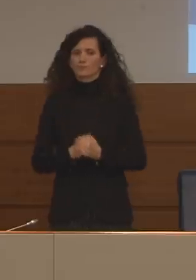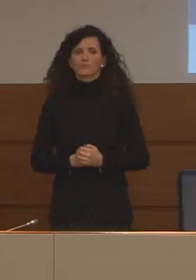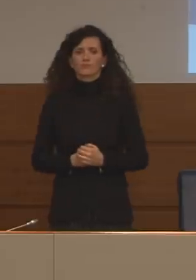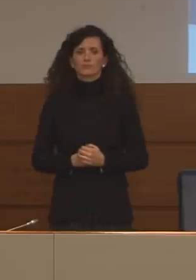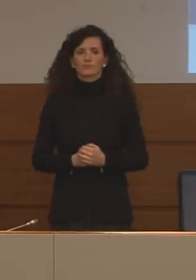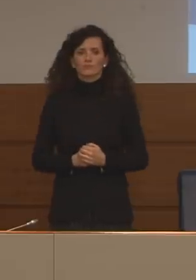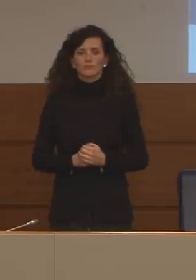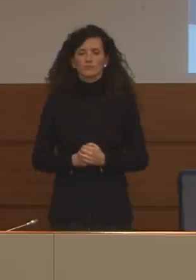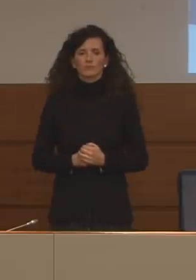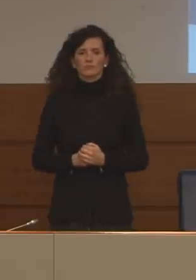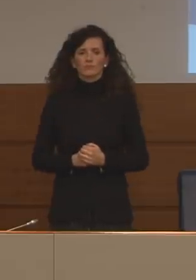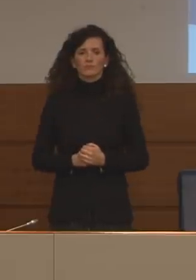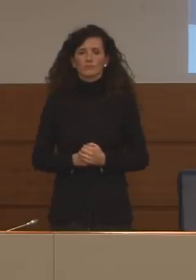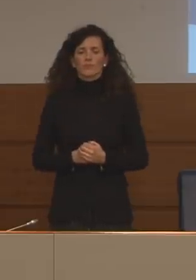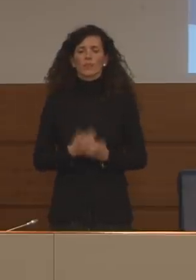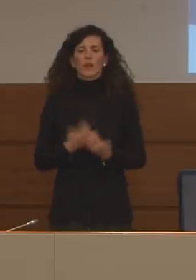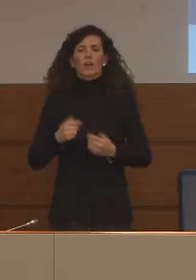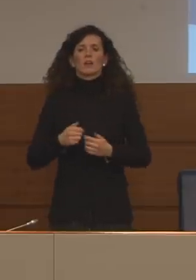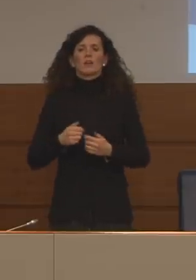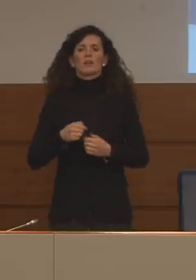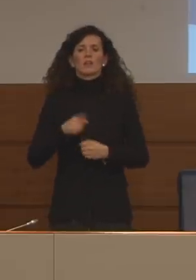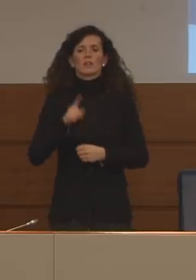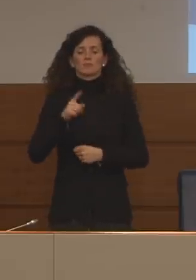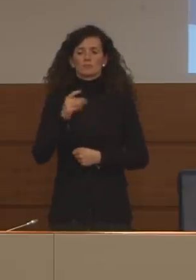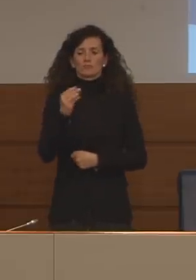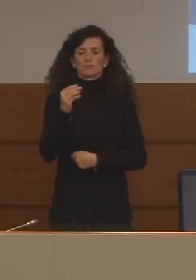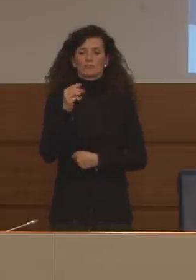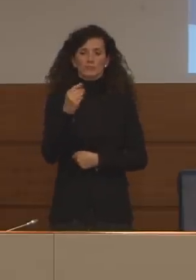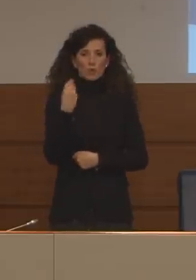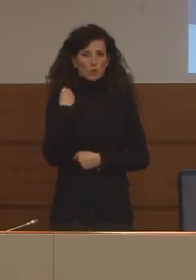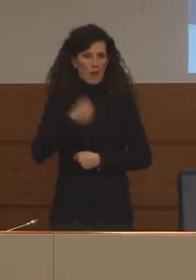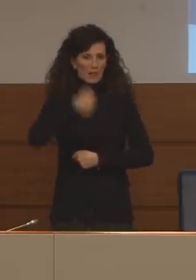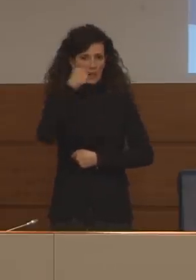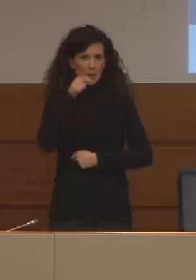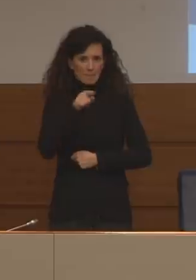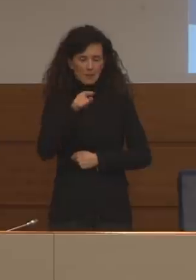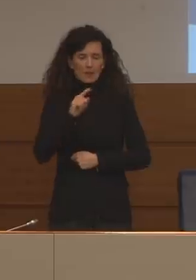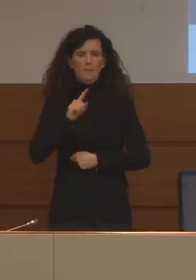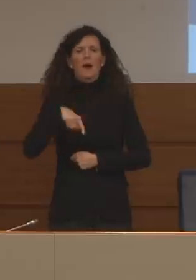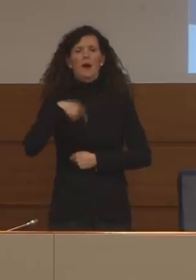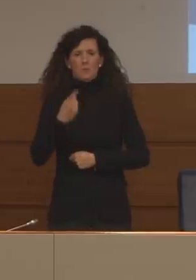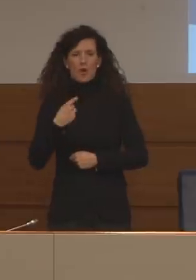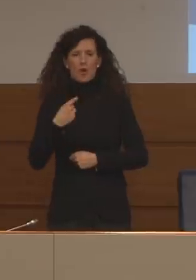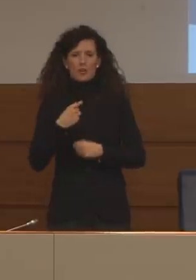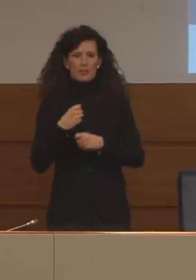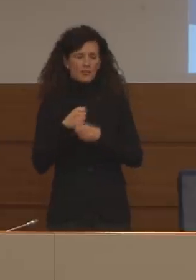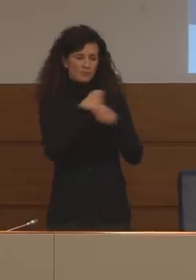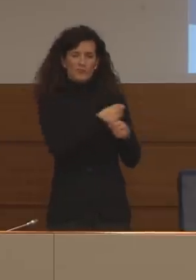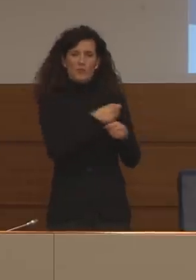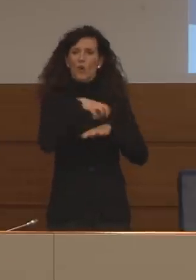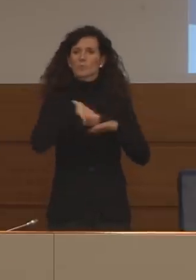allora per quanto riguarda la prima prima parte la domanda poi il resto lascio al commissario